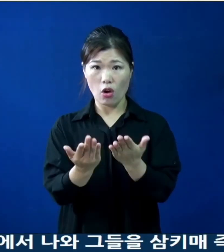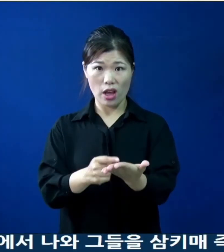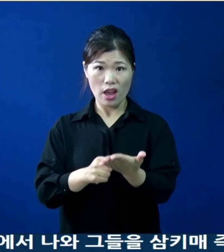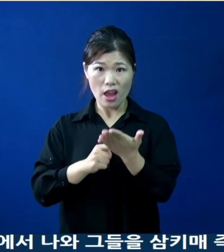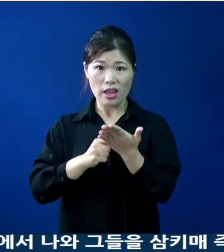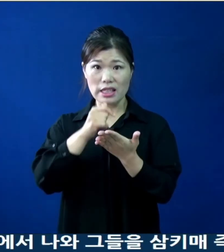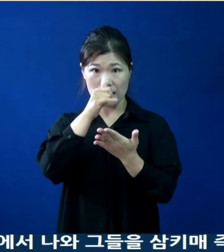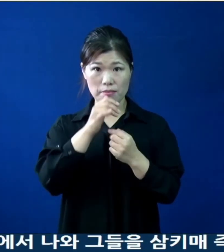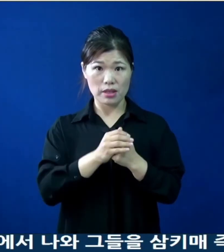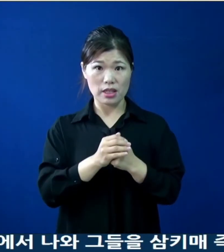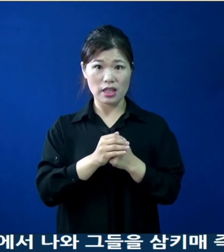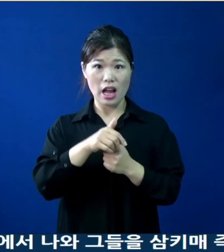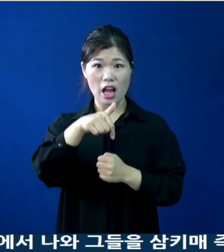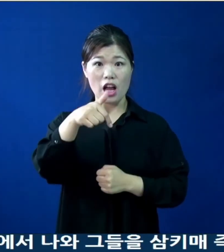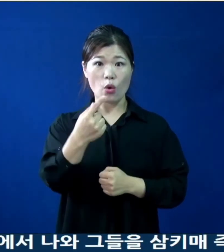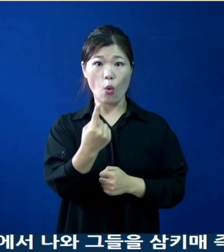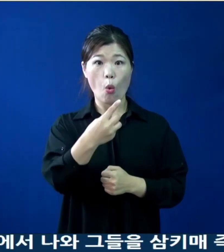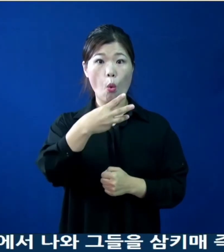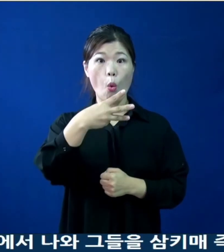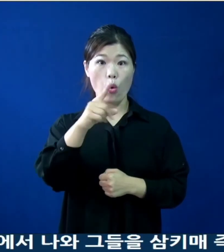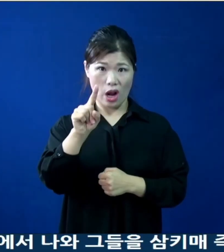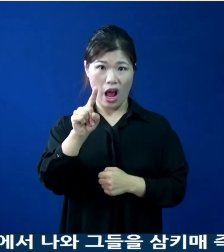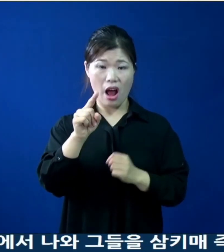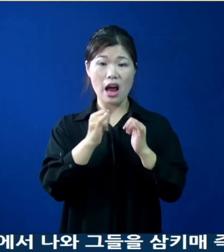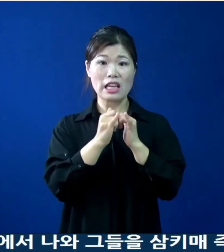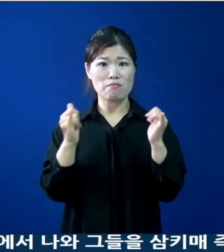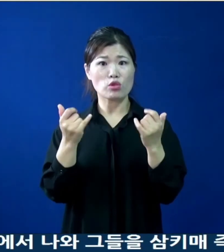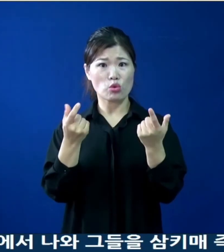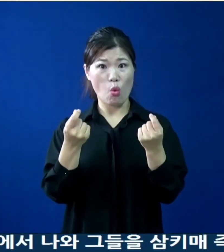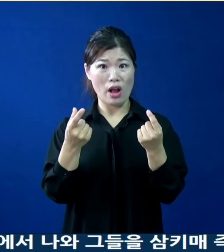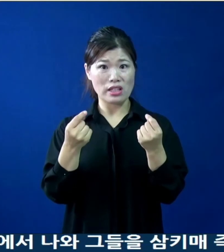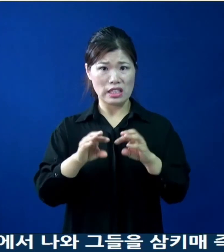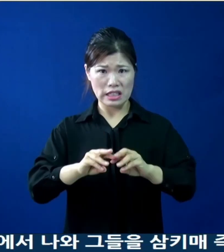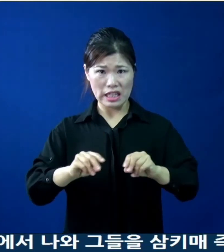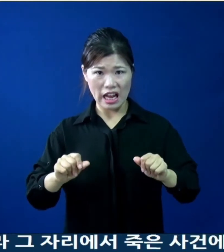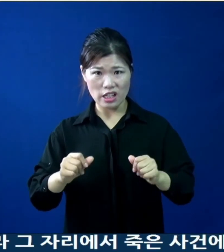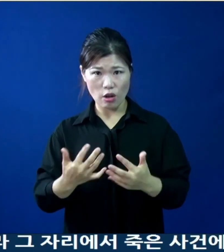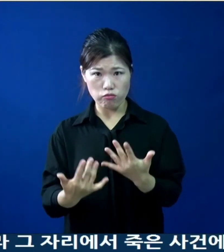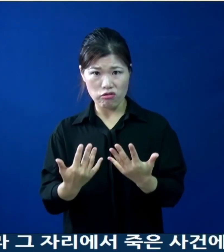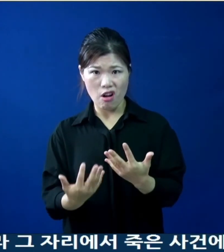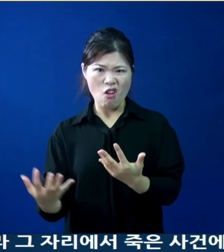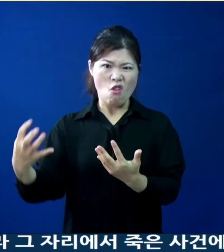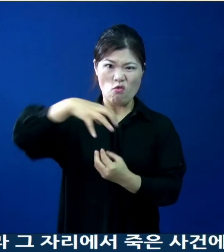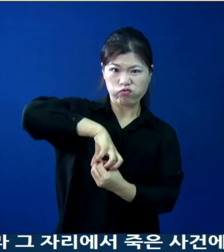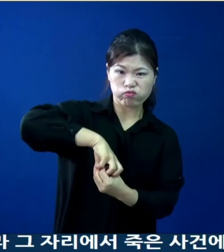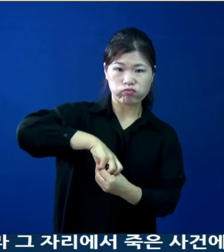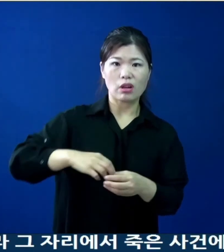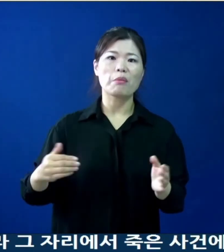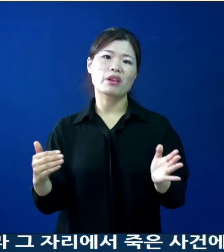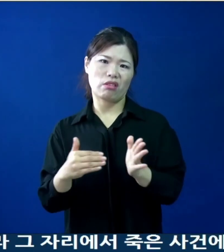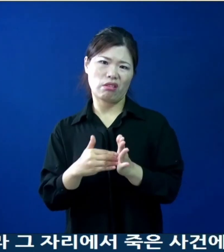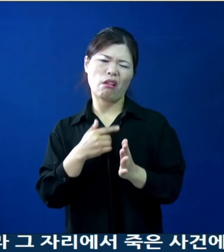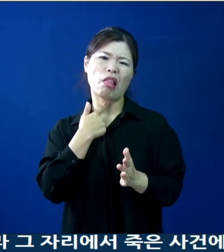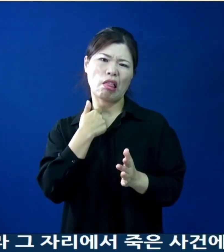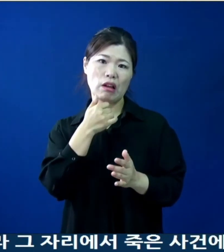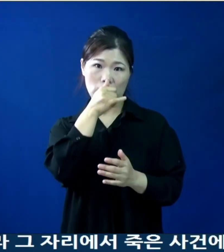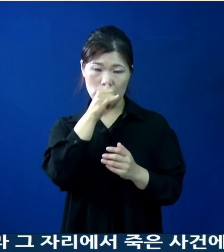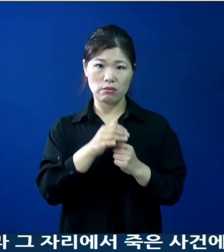제법 나옵니다. 고라라는 인물도 이렇게 땅에서 불이 나와서 삼켰던 그런 경험이